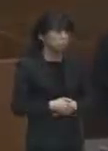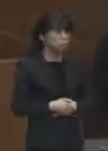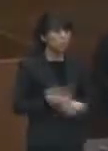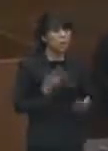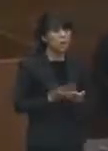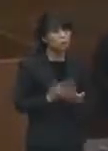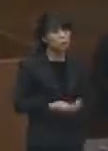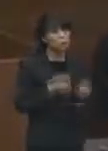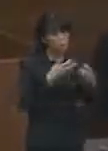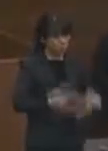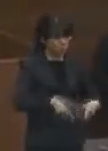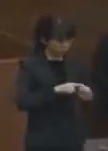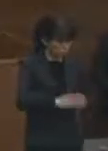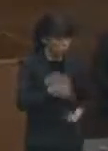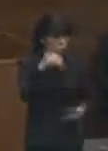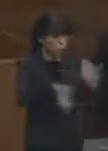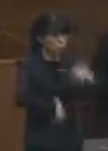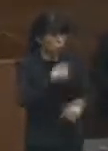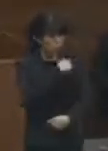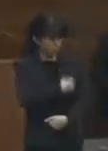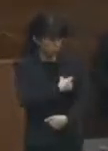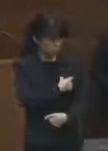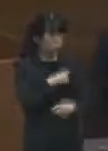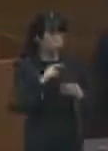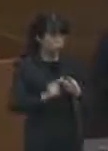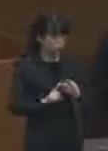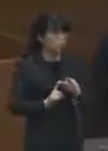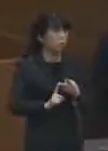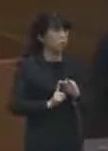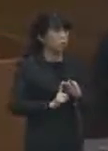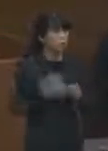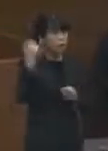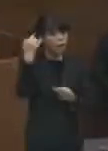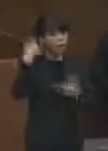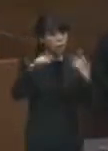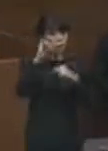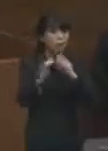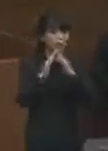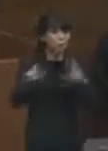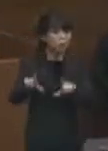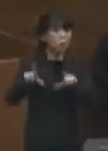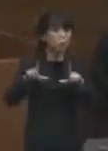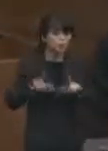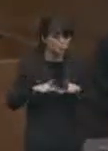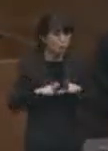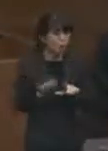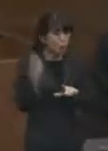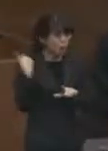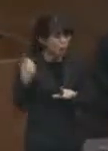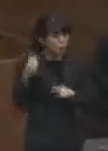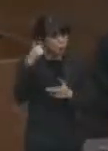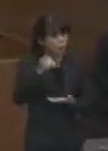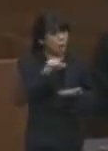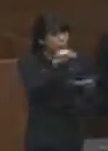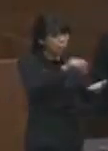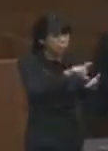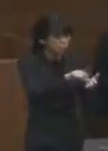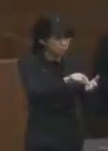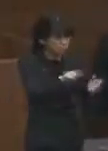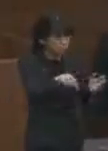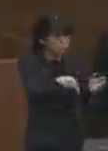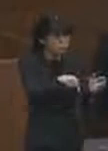件及び投票資格でございます。検討委員会の答申、前回提案時の条例案のいずれ